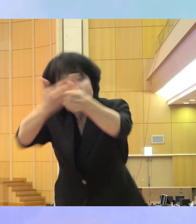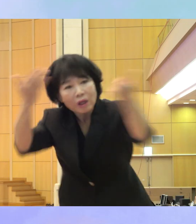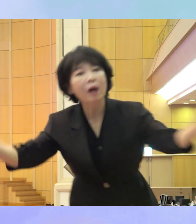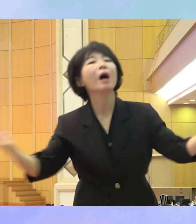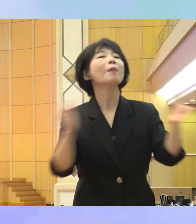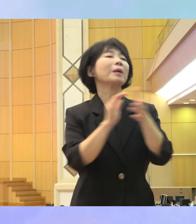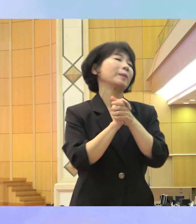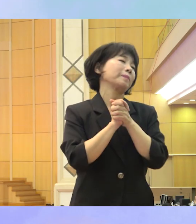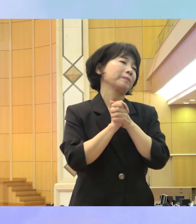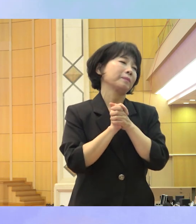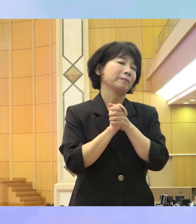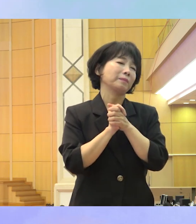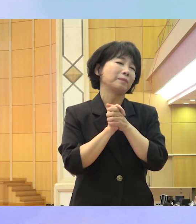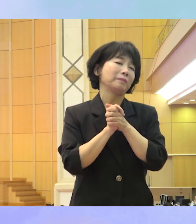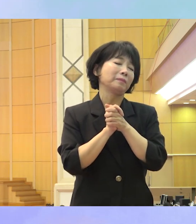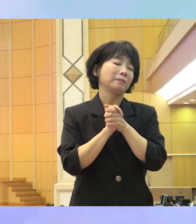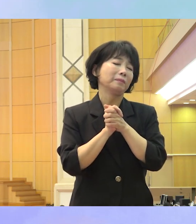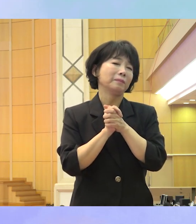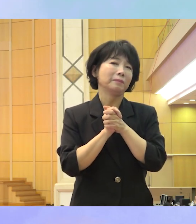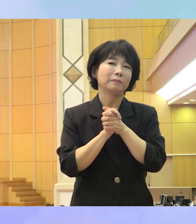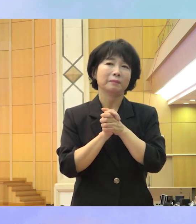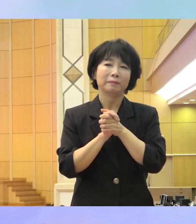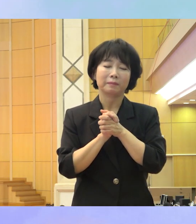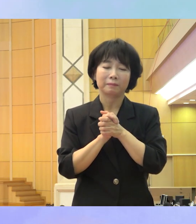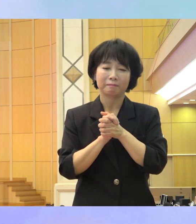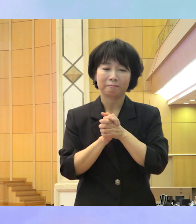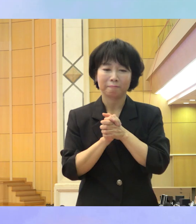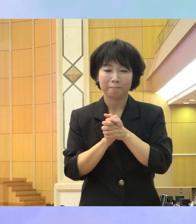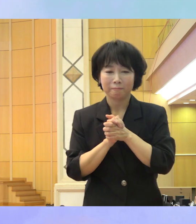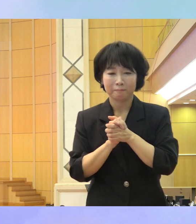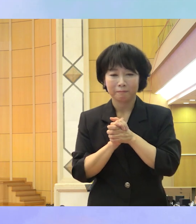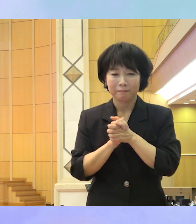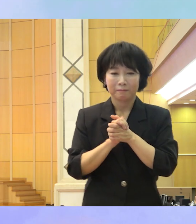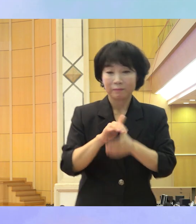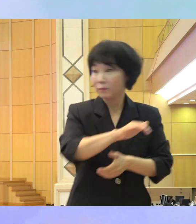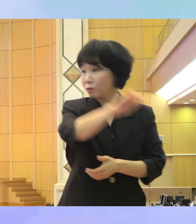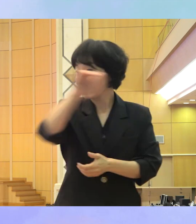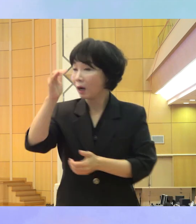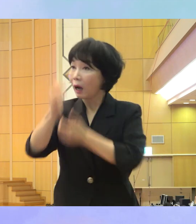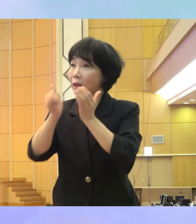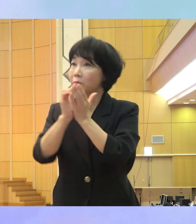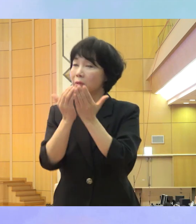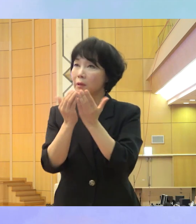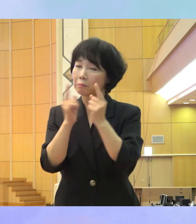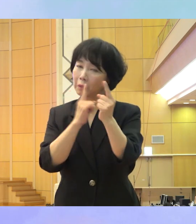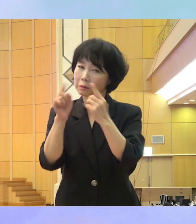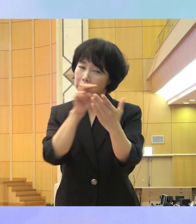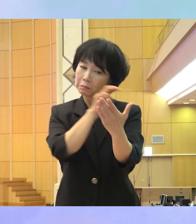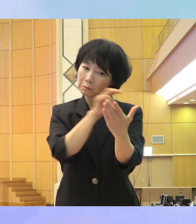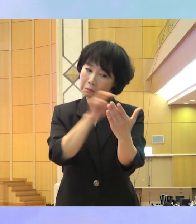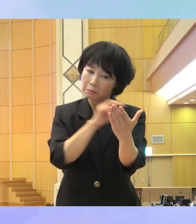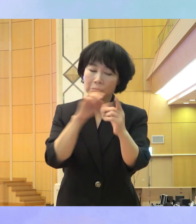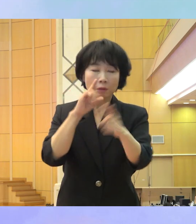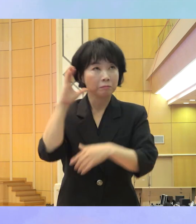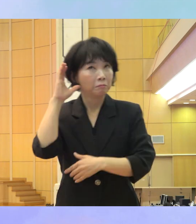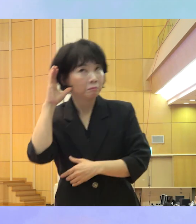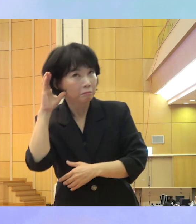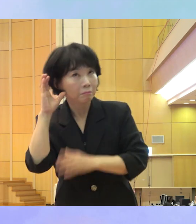거죠. 근데 대부분 우리가 말씀을 증거한다든지 말씀을 읽는다든지 말씀을 들을